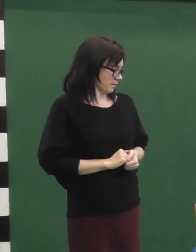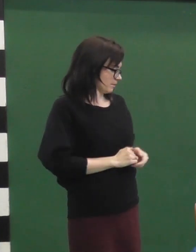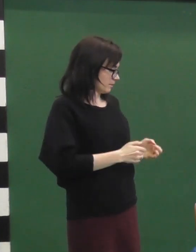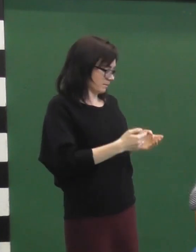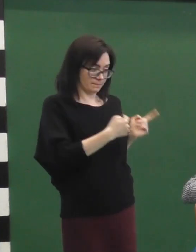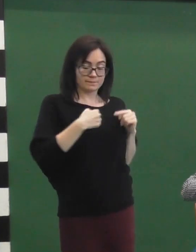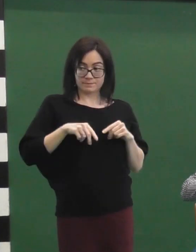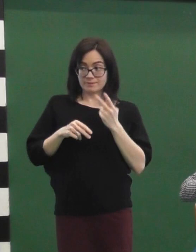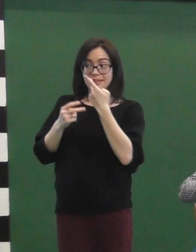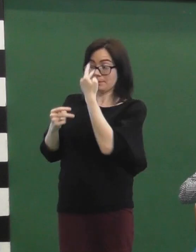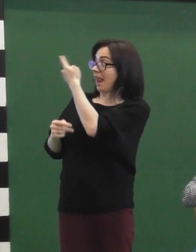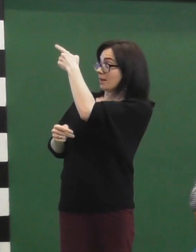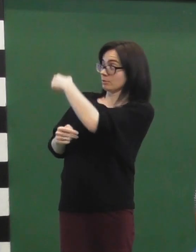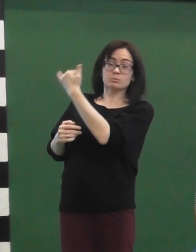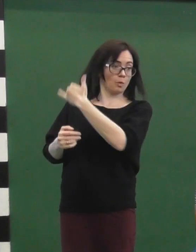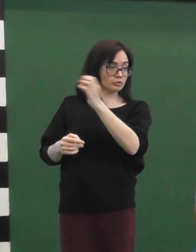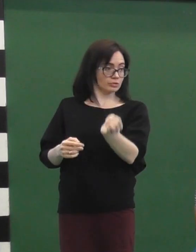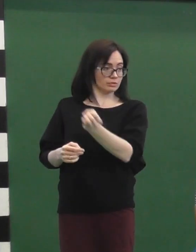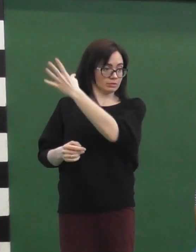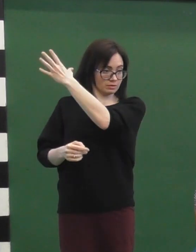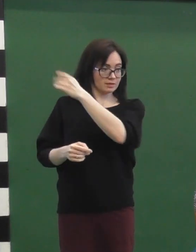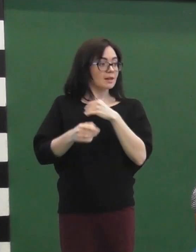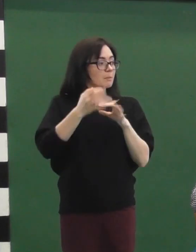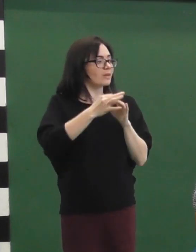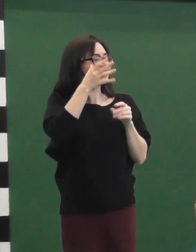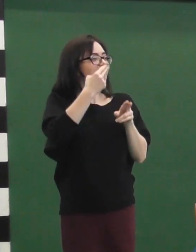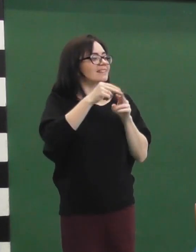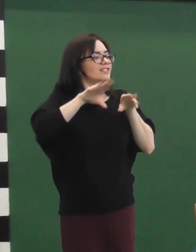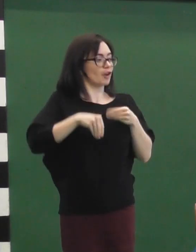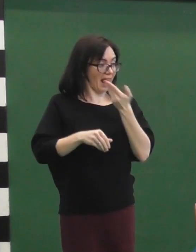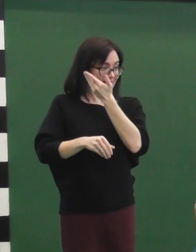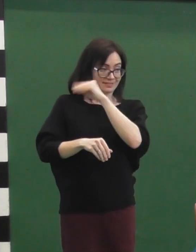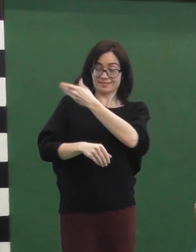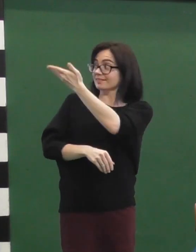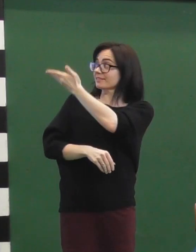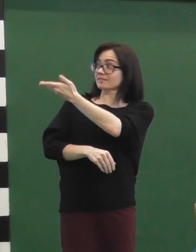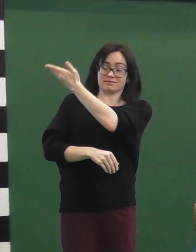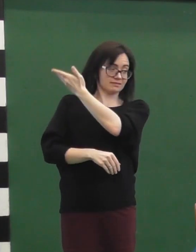Tárnyi egy családja.